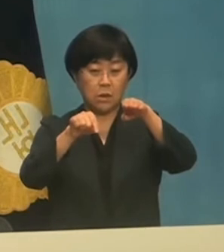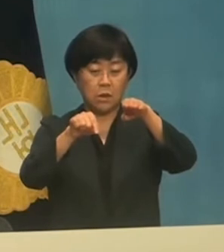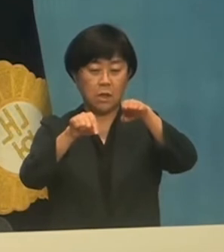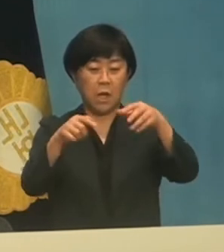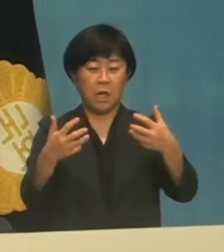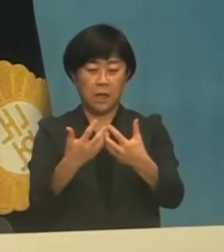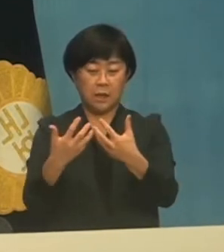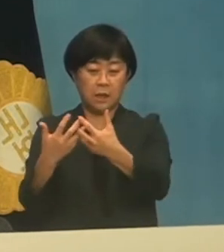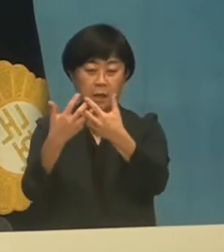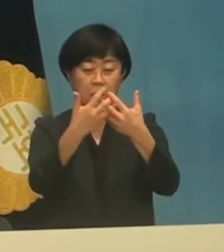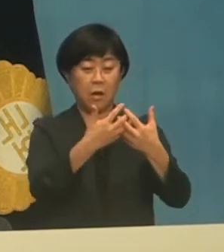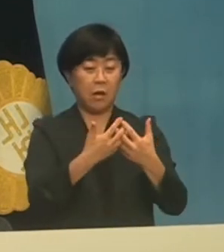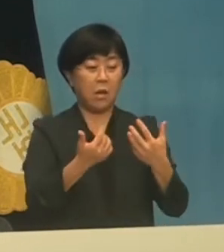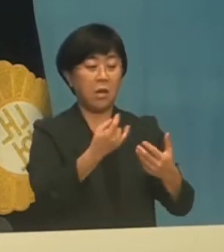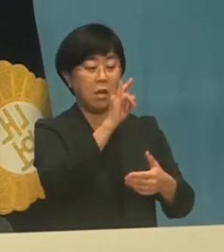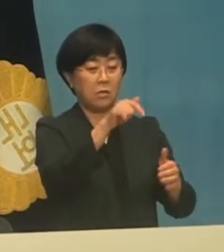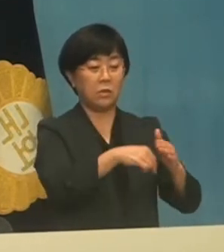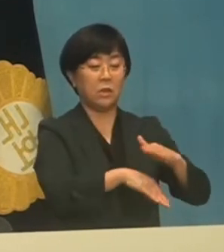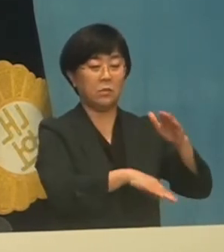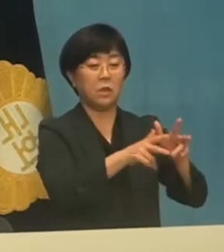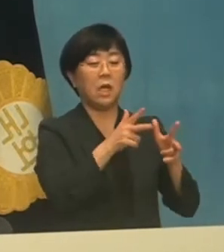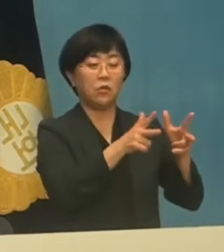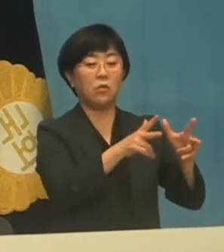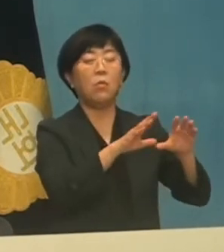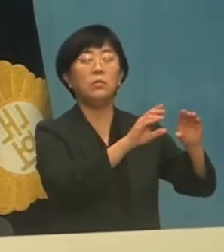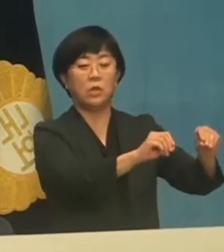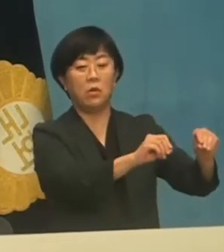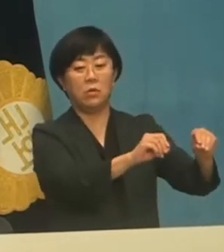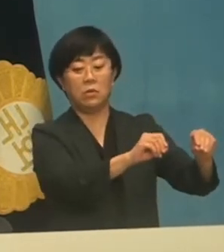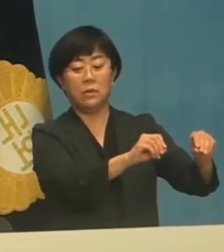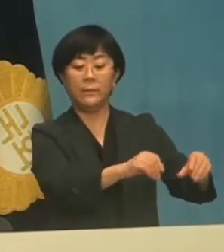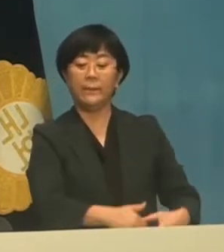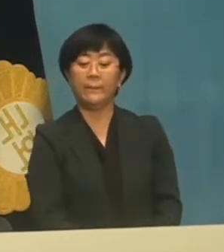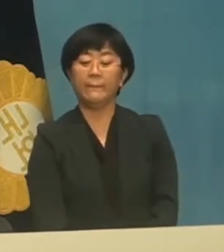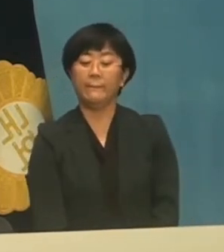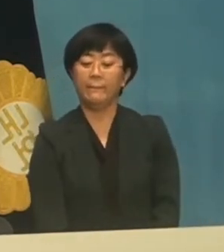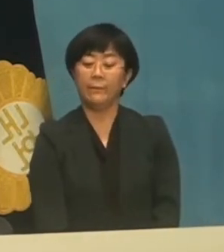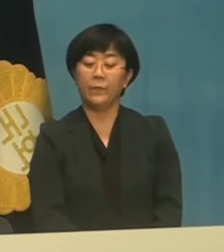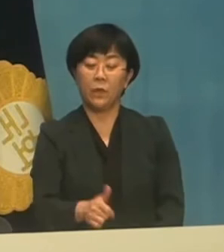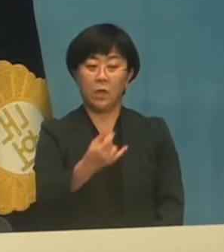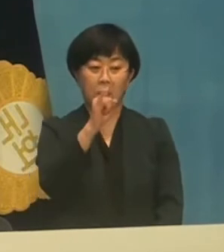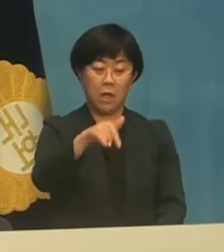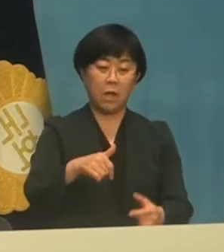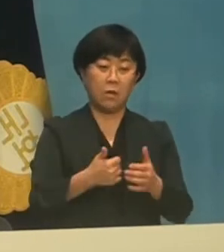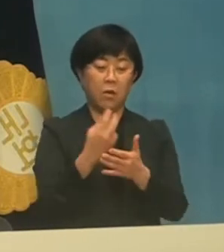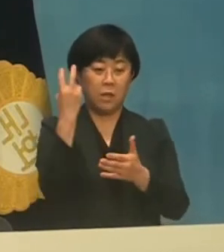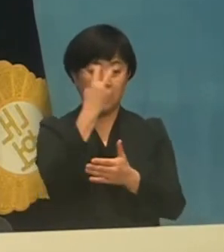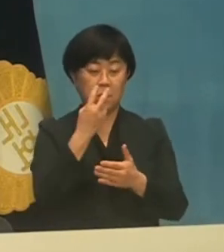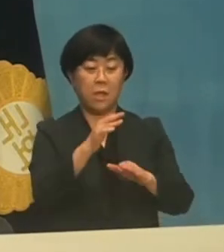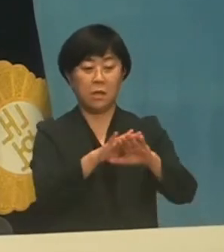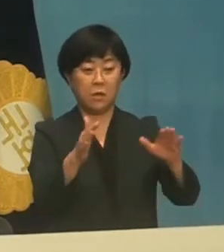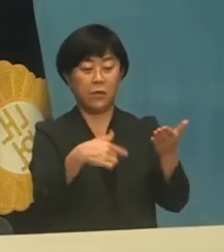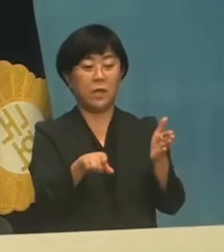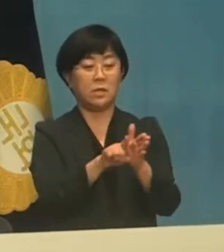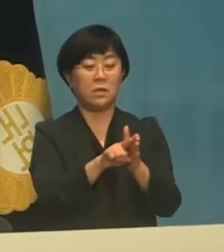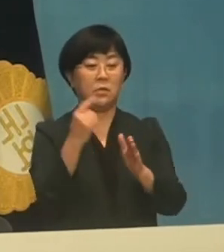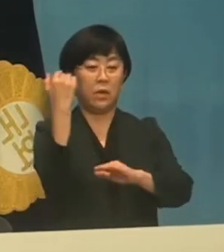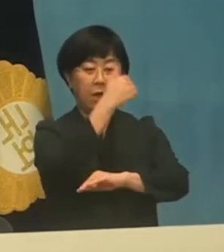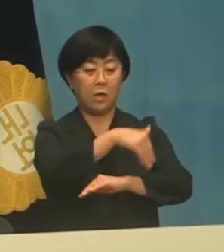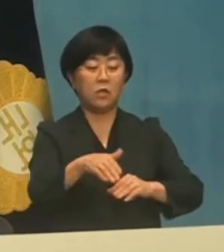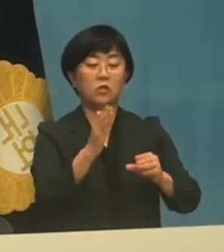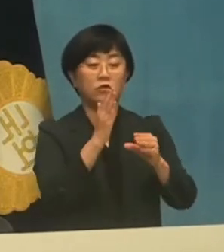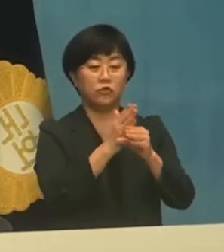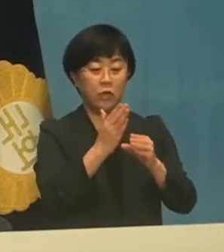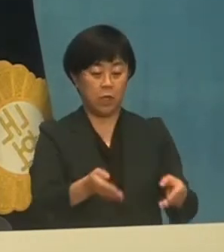포화되는 핵발전소부터 가동을 중단합시다. 그리고 고준위 핵폐기물 관리 처분에 대한 방안과 중간